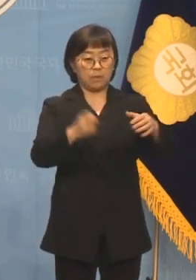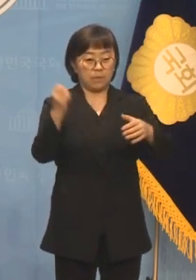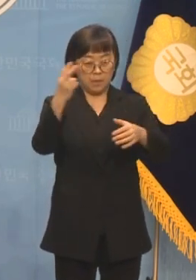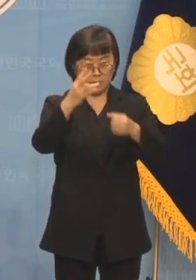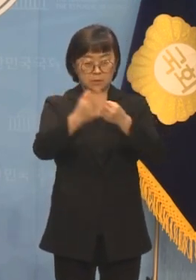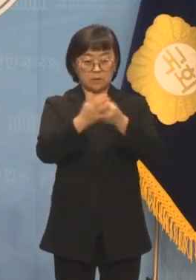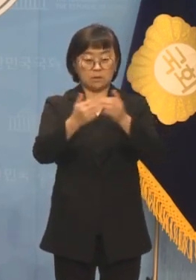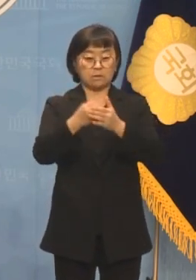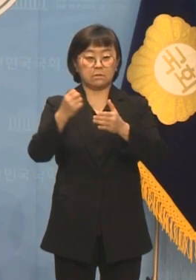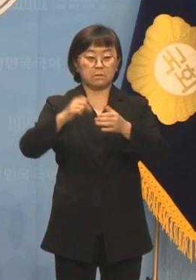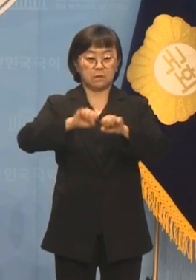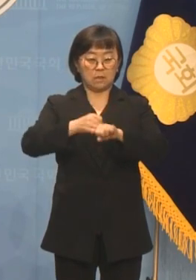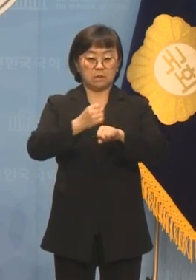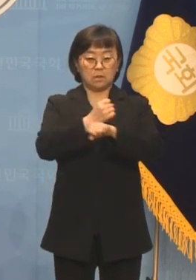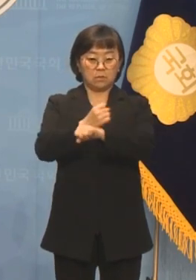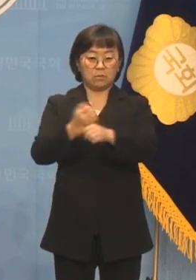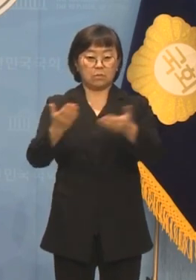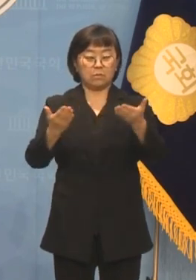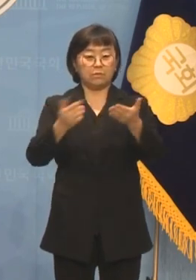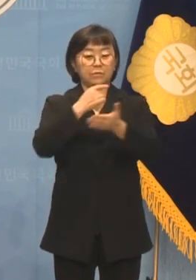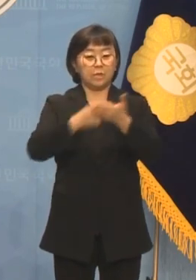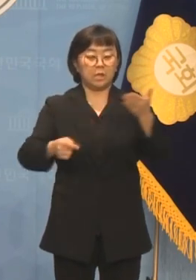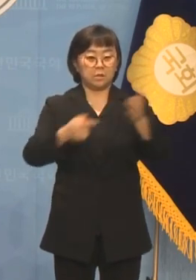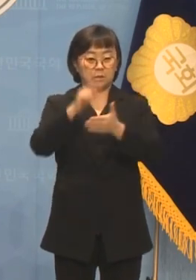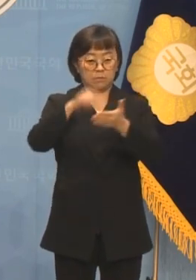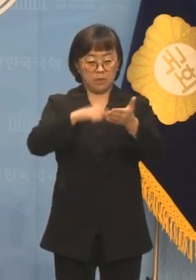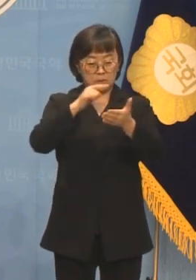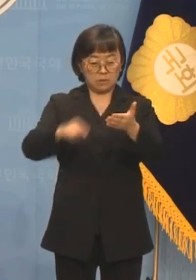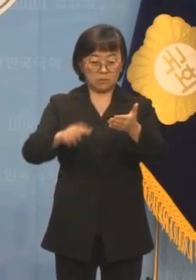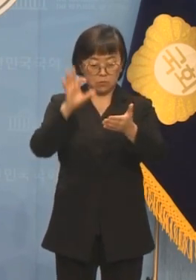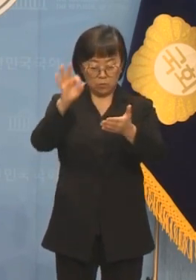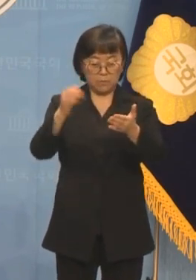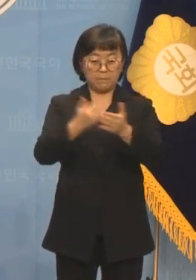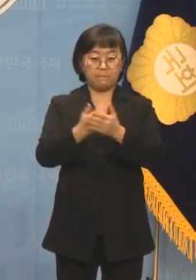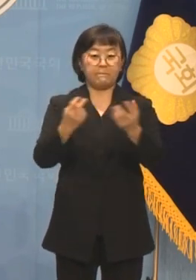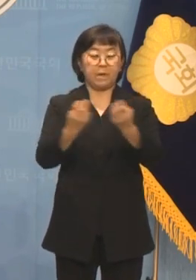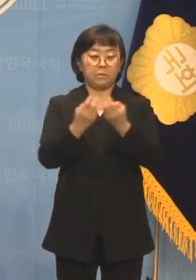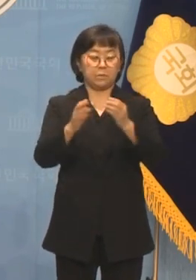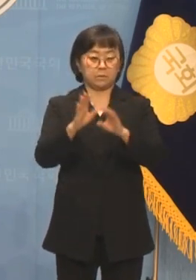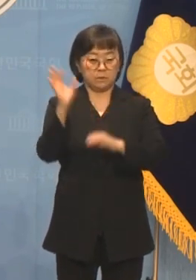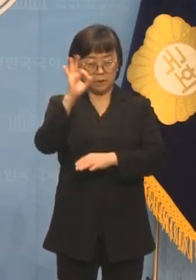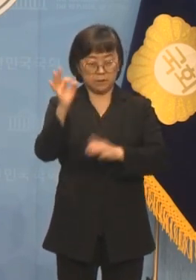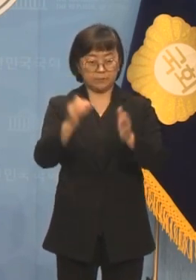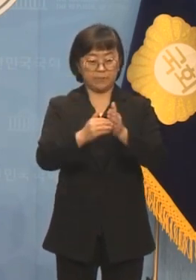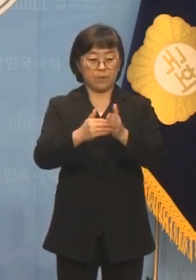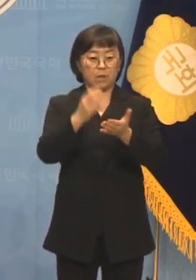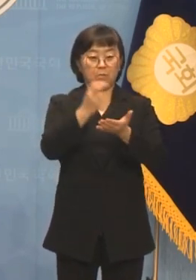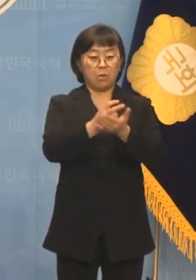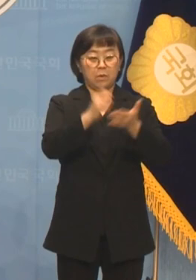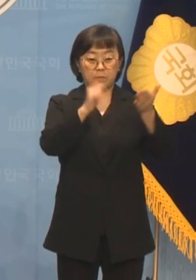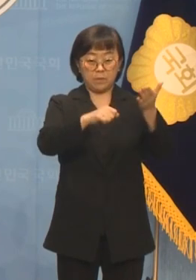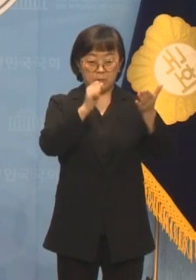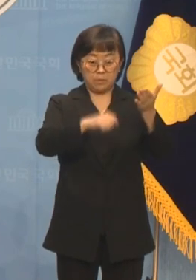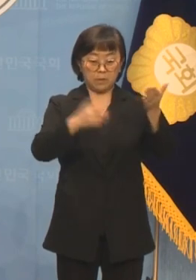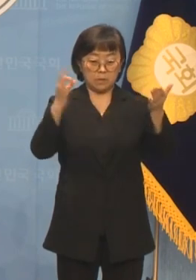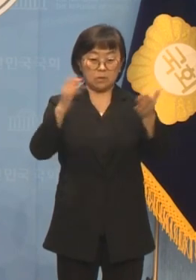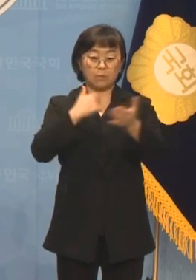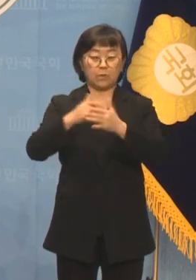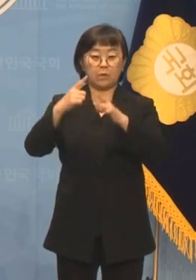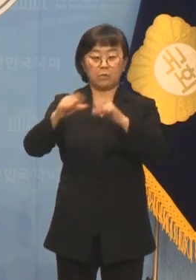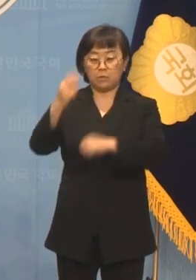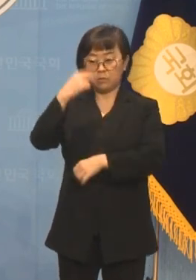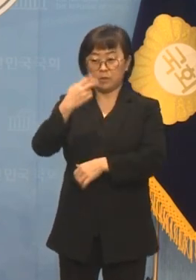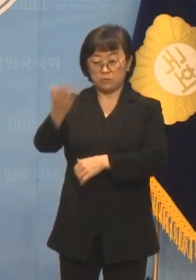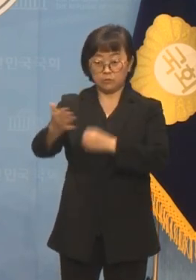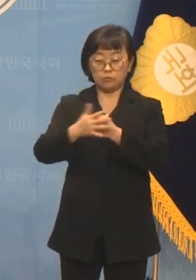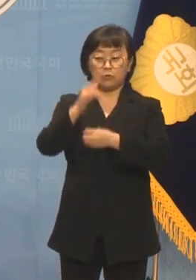대신해 강제동원 피해자 배상금 수령의 길을 열었습니다. 또한 법원 판결도 부정하며 일본에 면죄부를